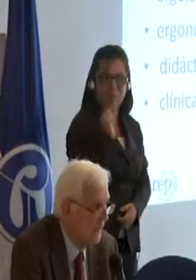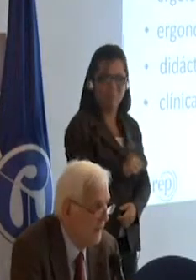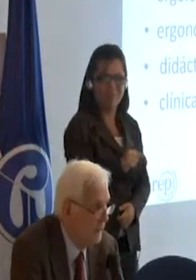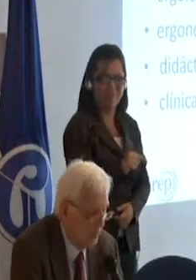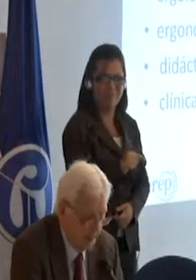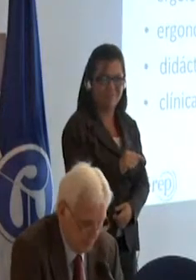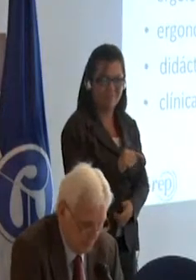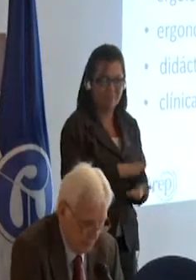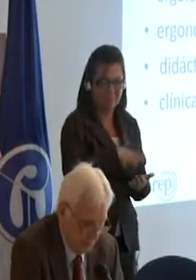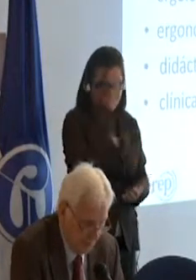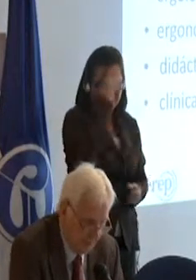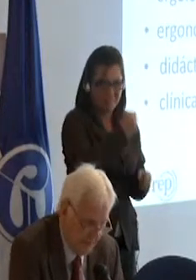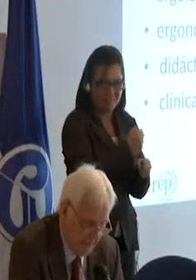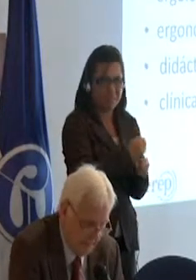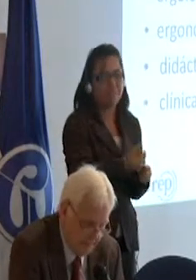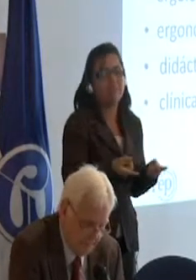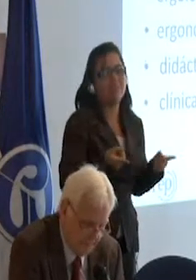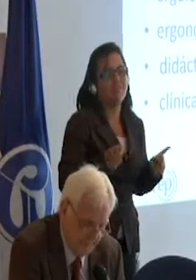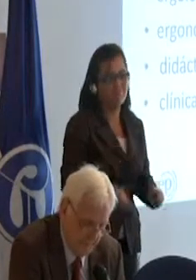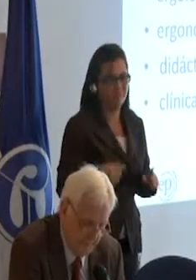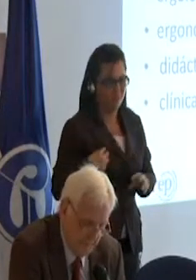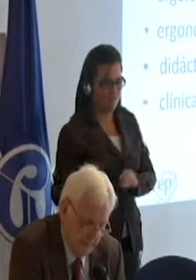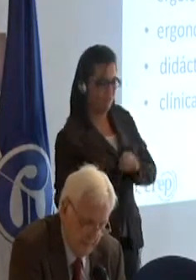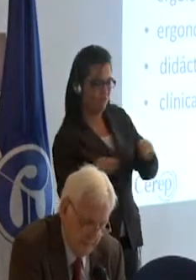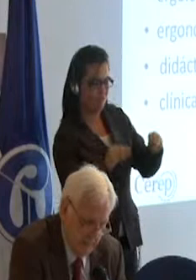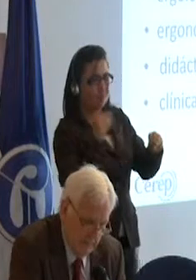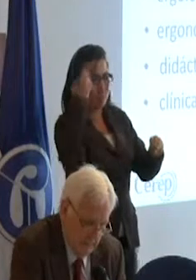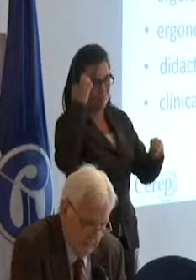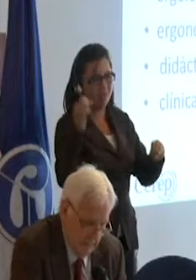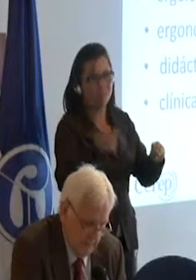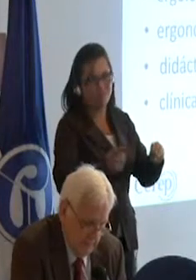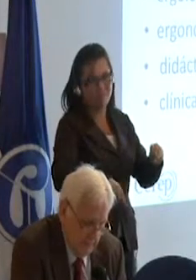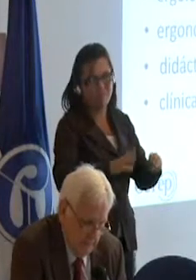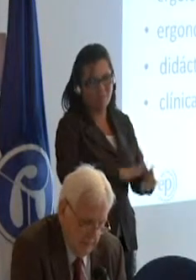pero también se aprende en las formaciones profesionales.